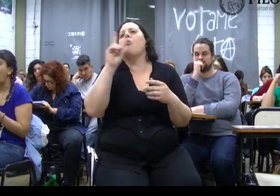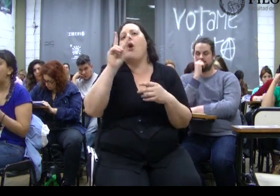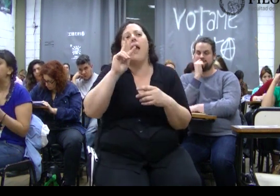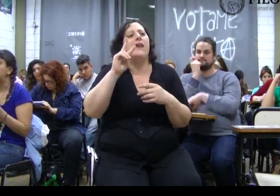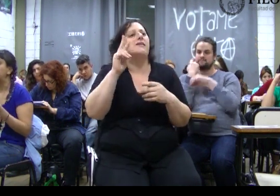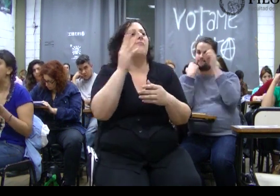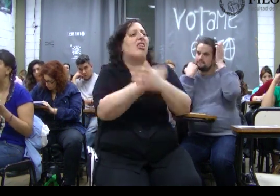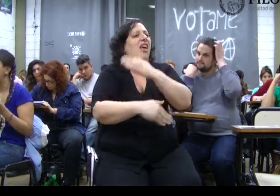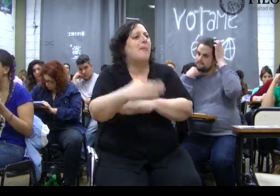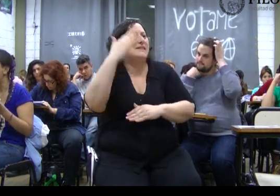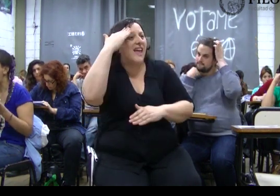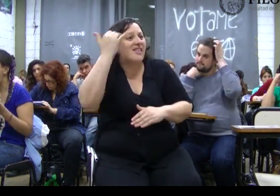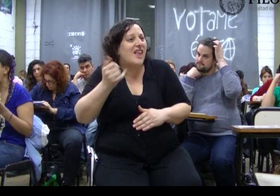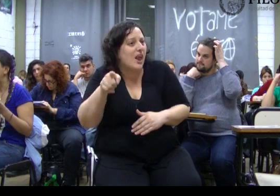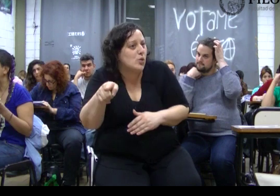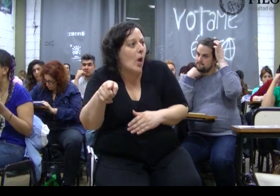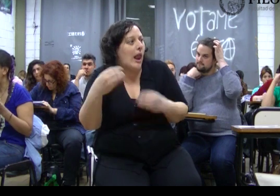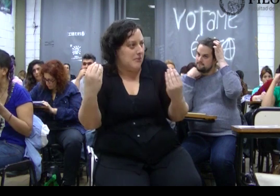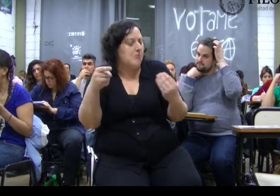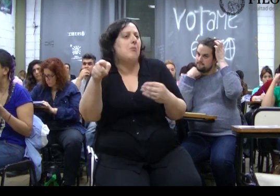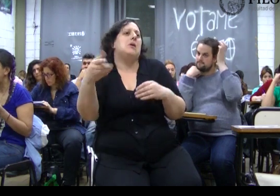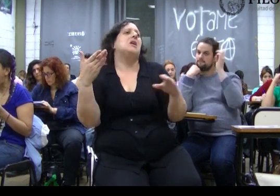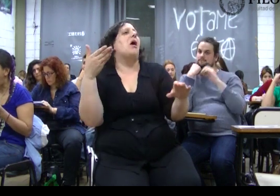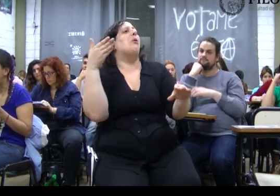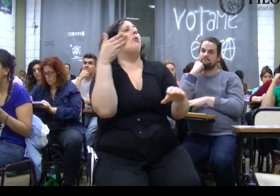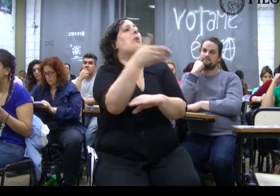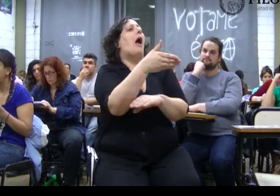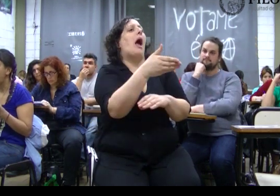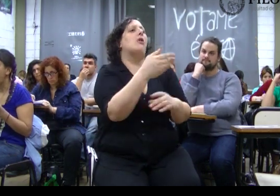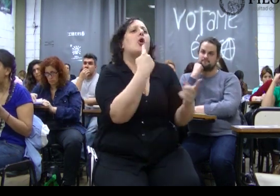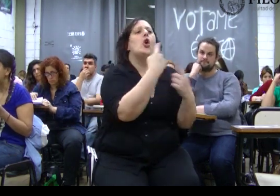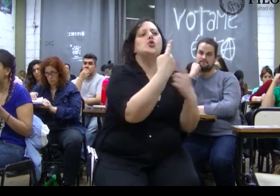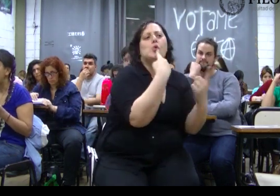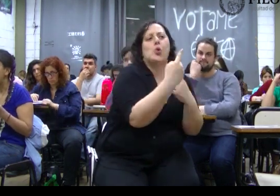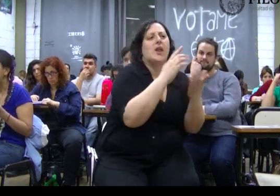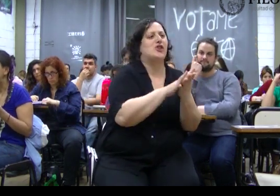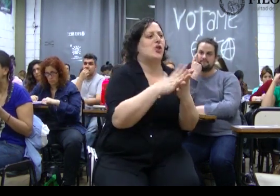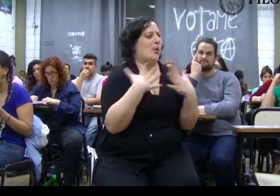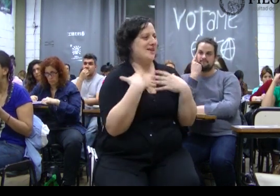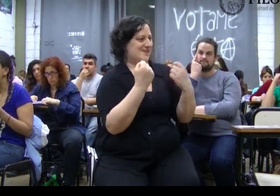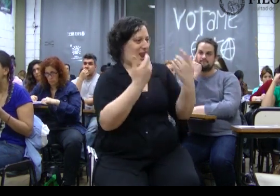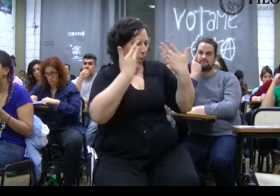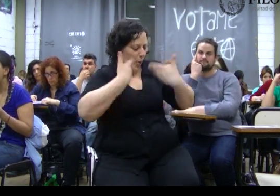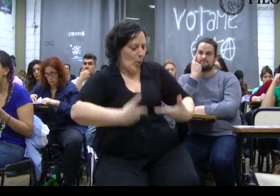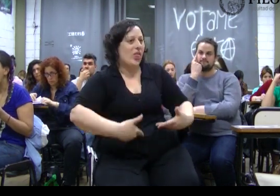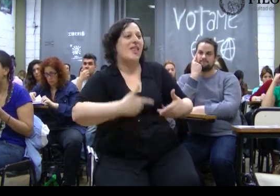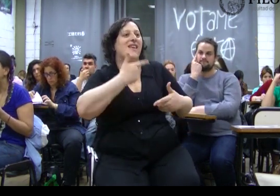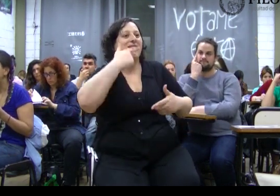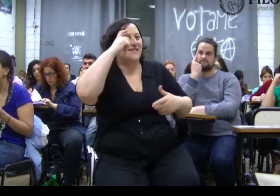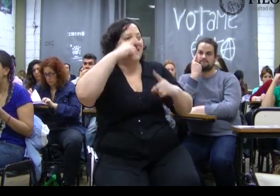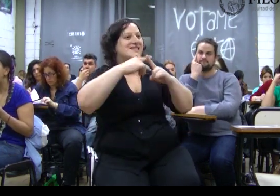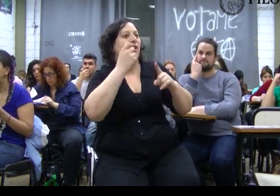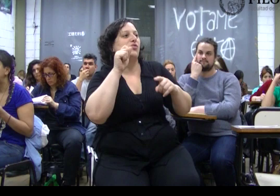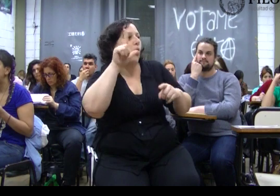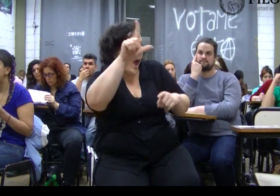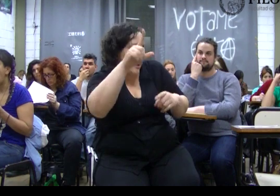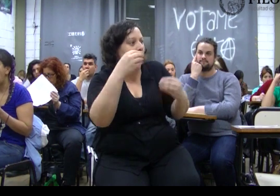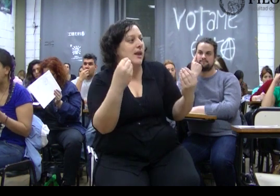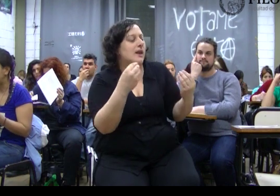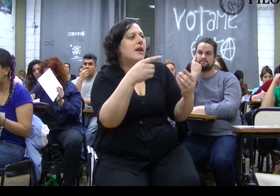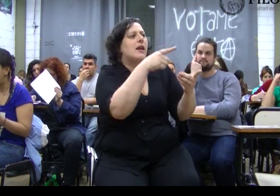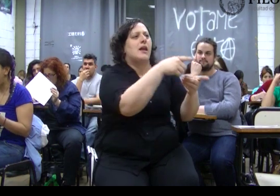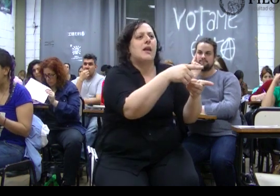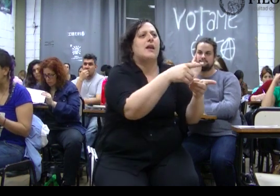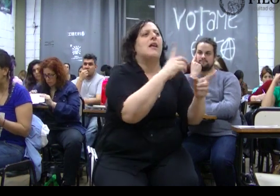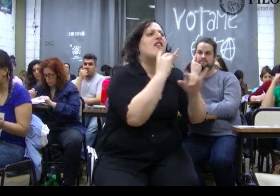a la hora de hacer una consulta de salud sexual si se les baja o no les baja esta